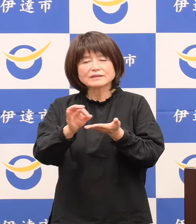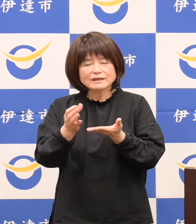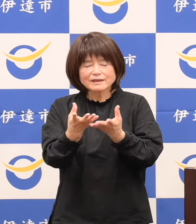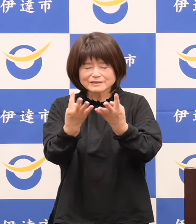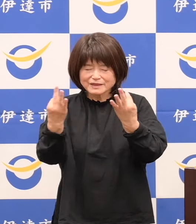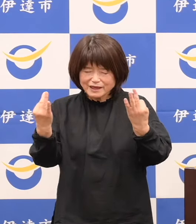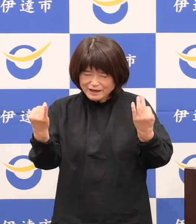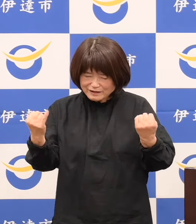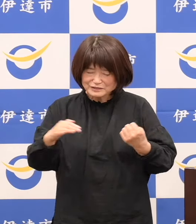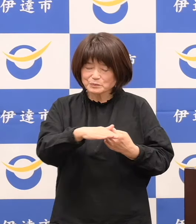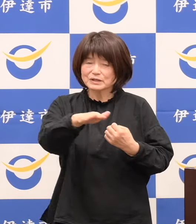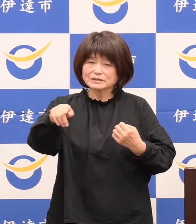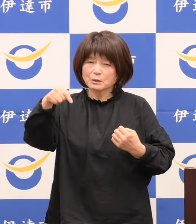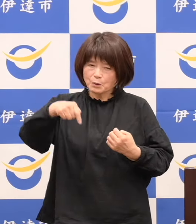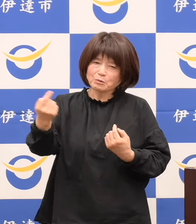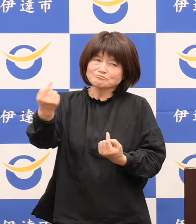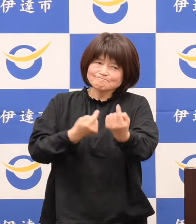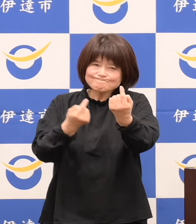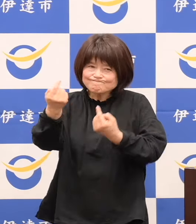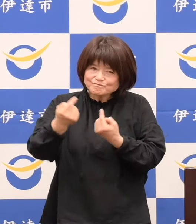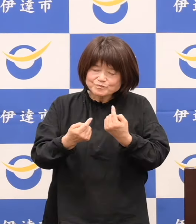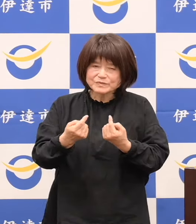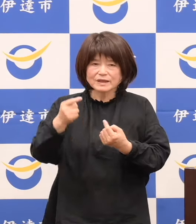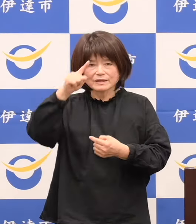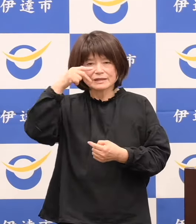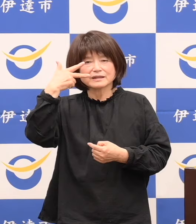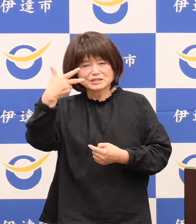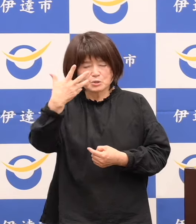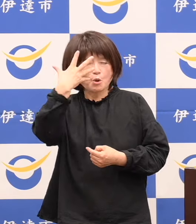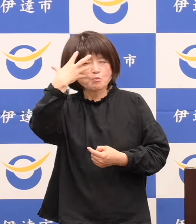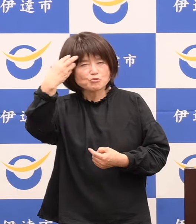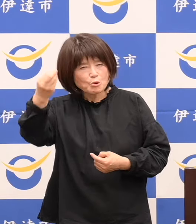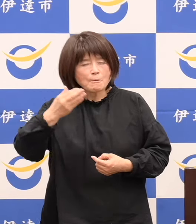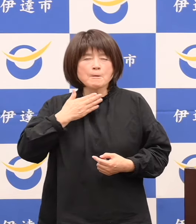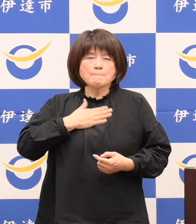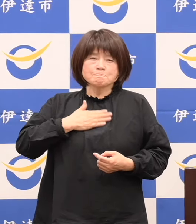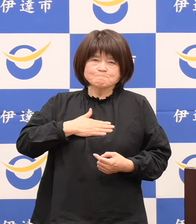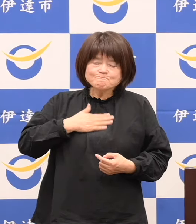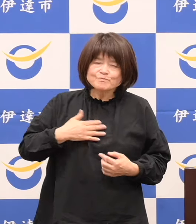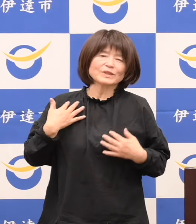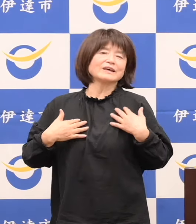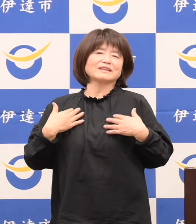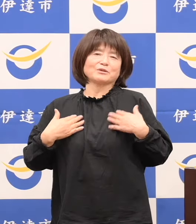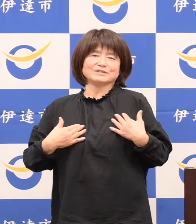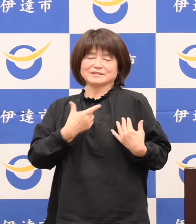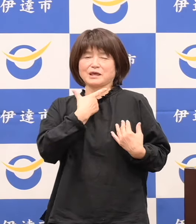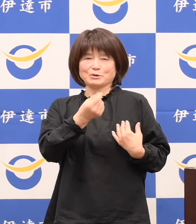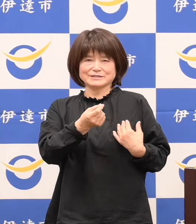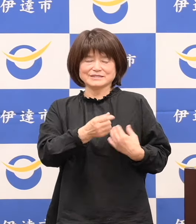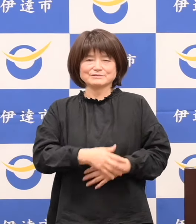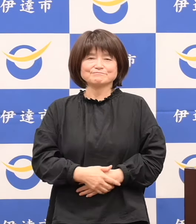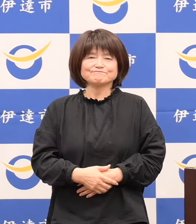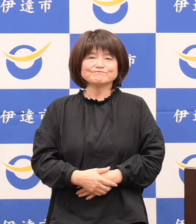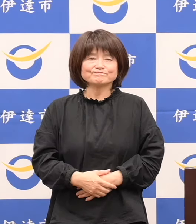さんが伊達市に訪れていただき、伊達市の魅力を堪能していただきたいと考えております。